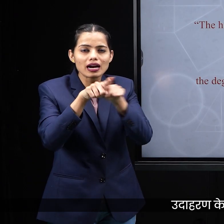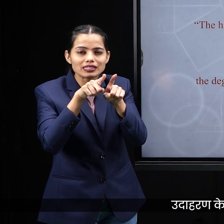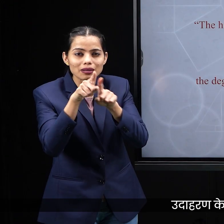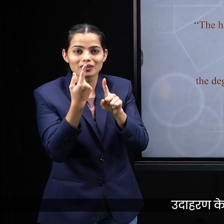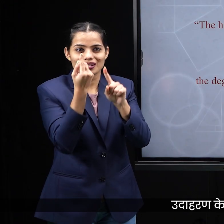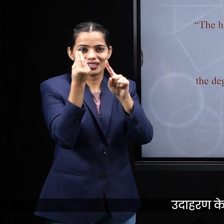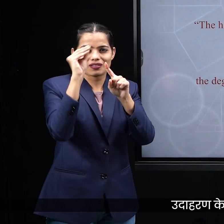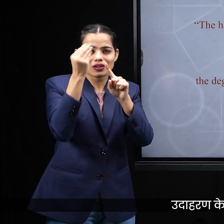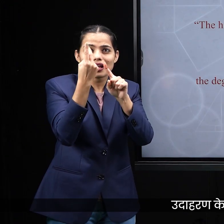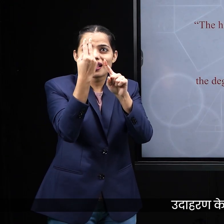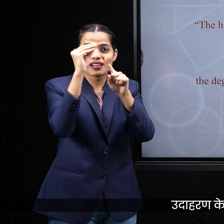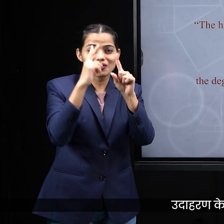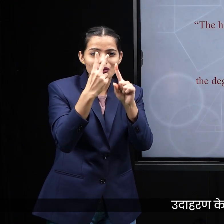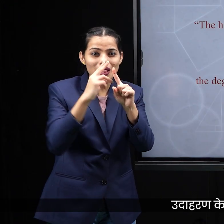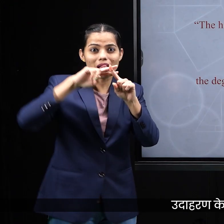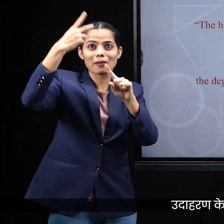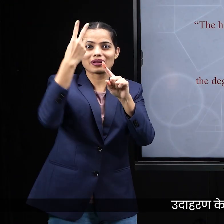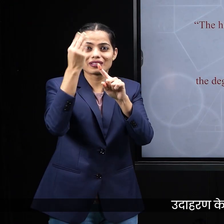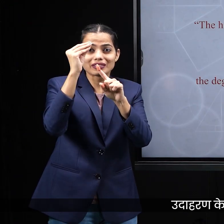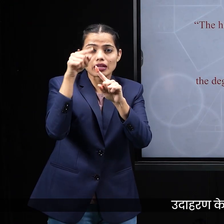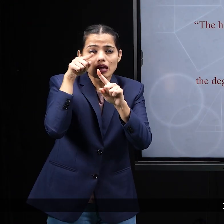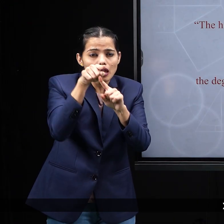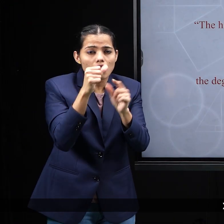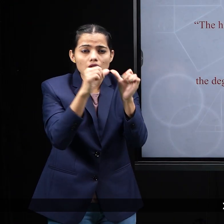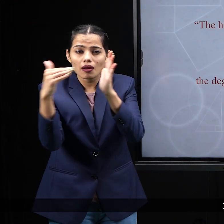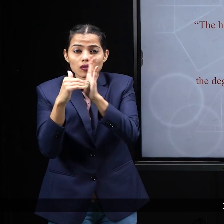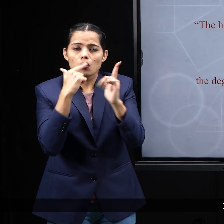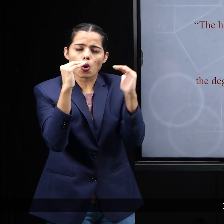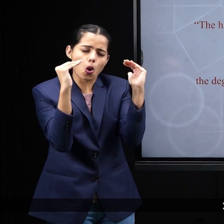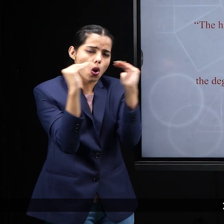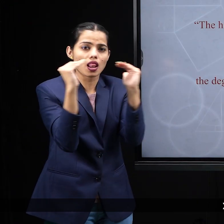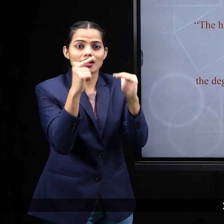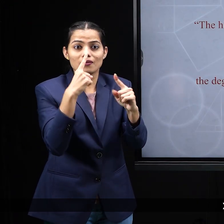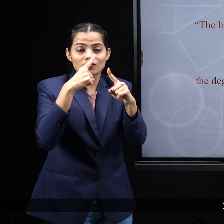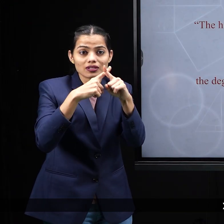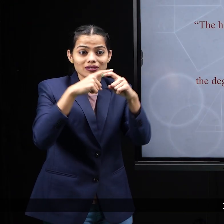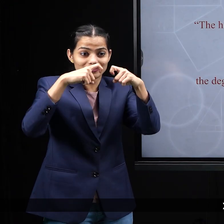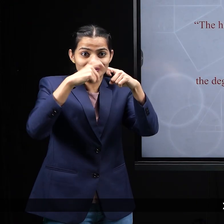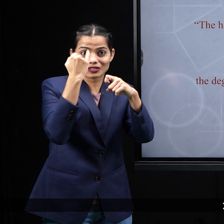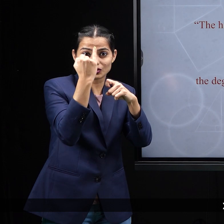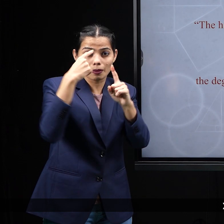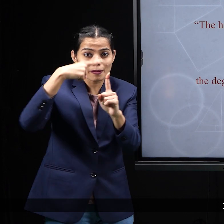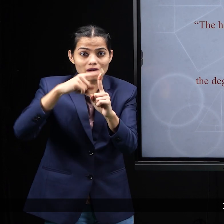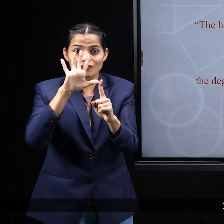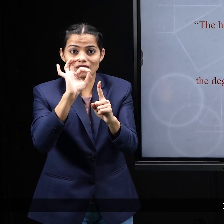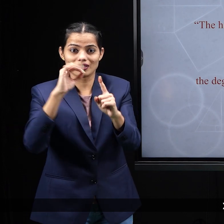उदाहरण के लिए बहुपद समीकरण की डिग्री x टू द पावर 6 प्लस 50x टू द पावर